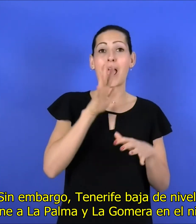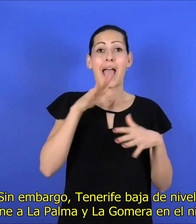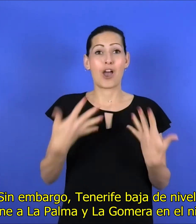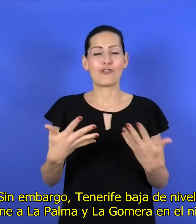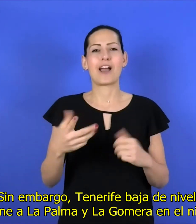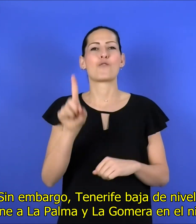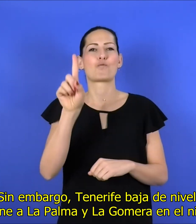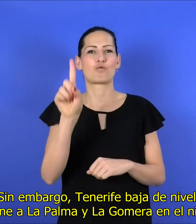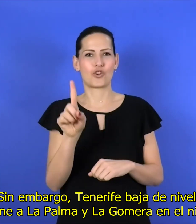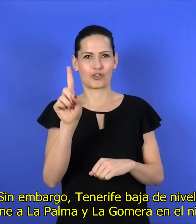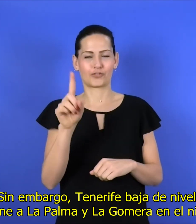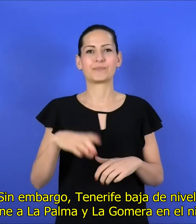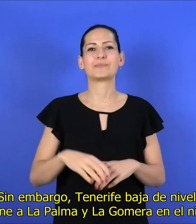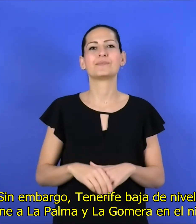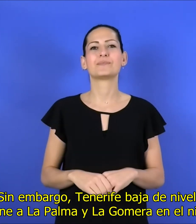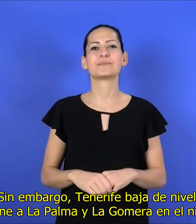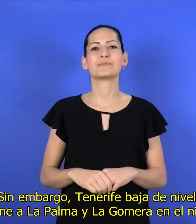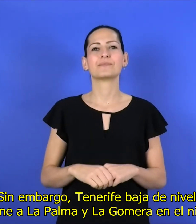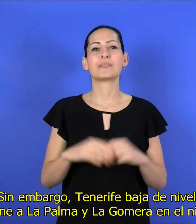Palma y La Gomera en el nivel 1.